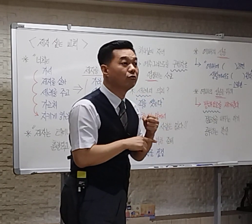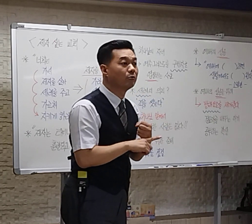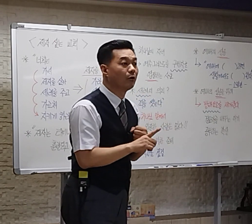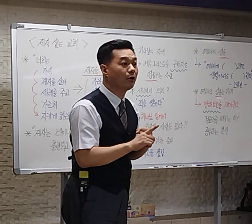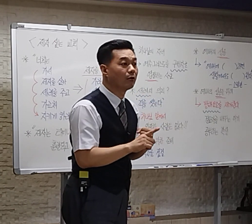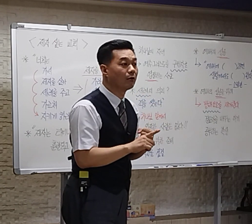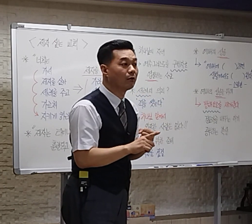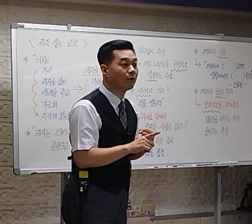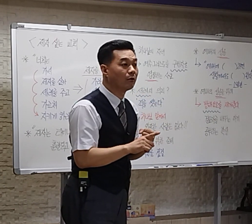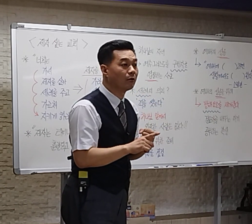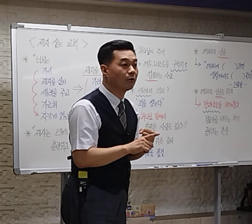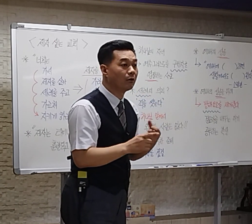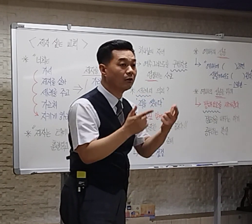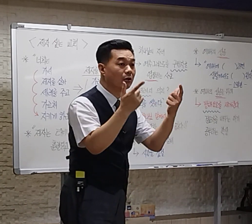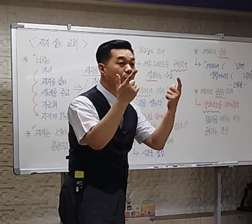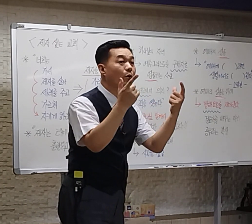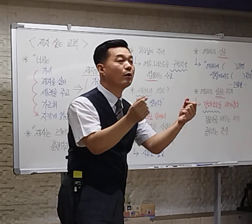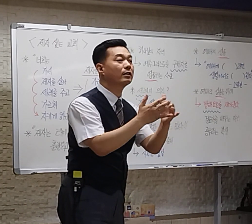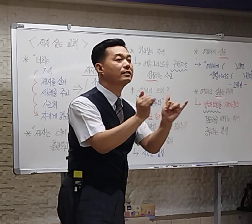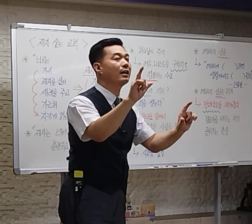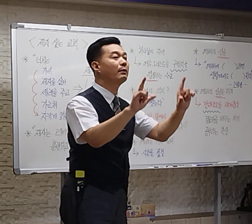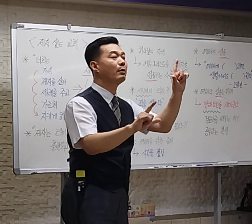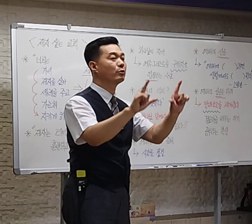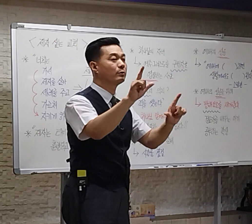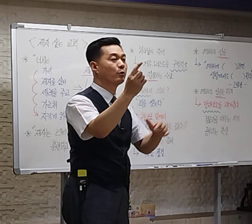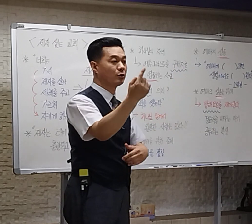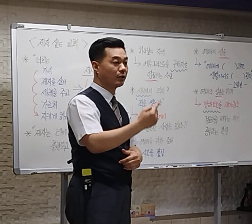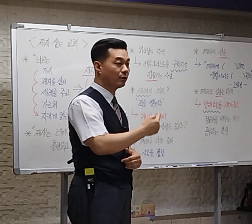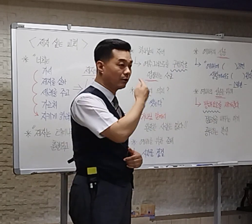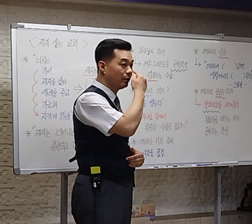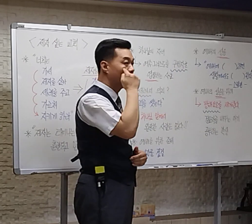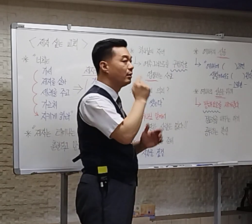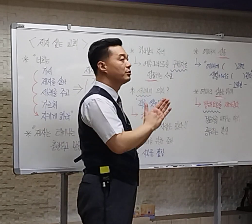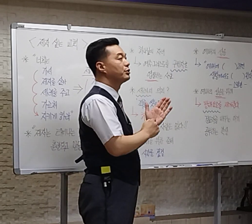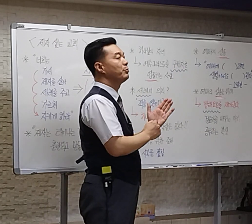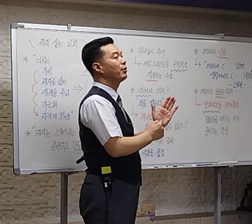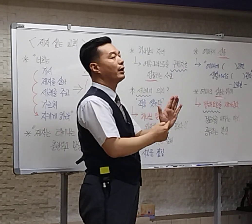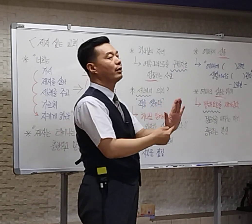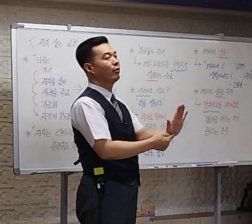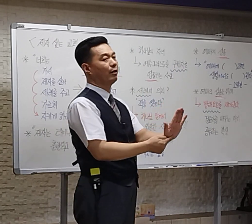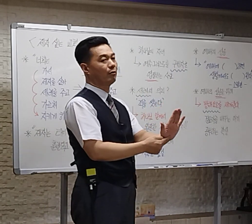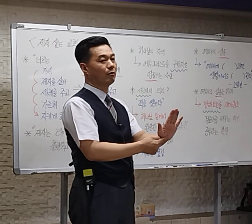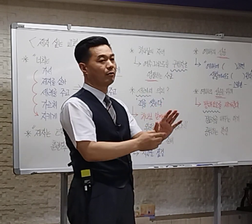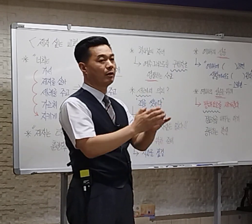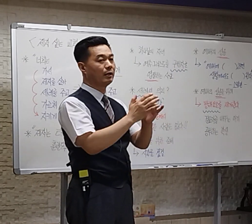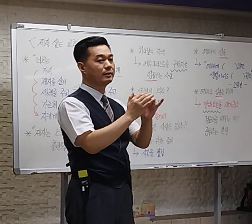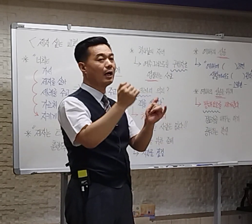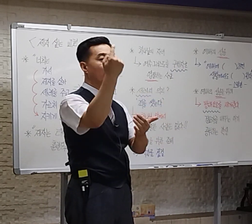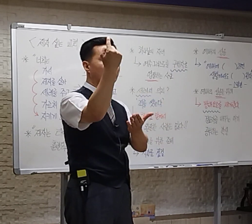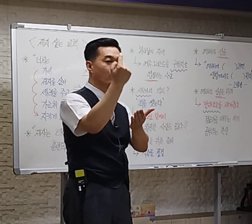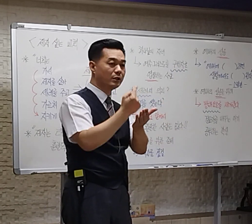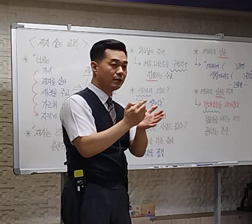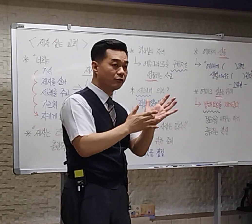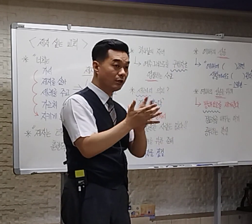이유는 뭐예요? 똑같은 사람의 모습으로 오셨다는 것을 증명해낸 거예요. 사람으로 오신